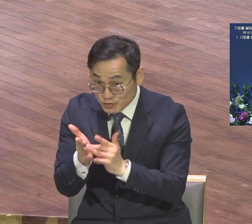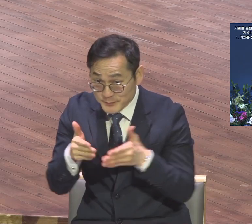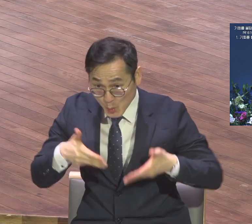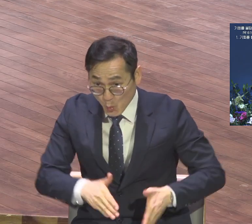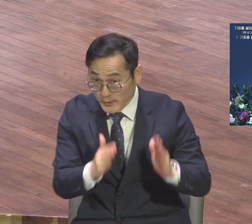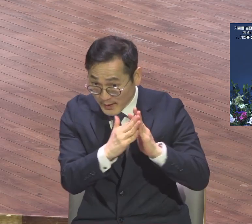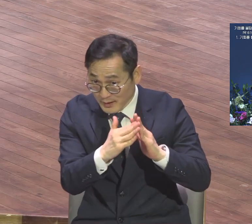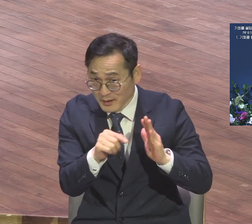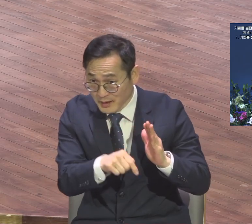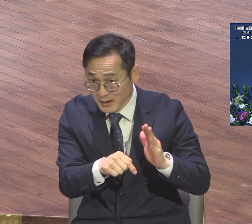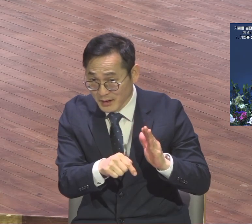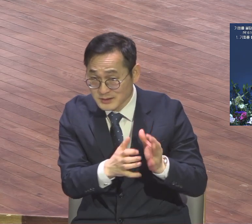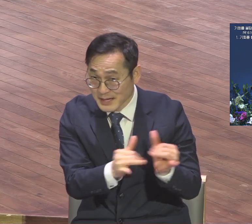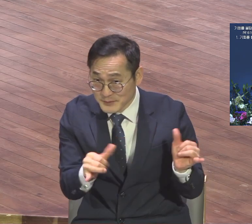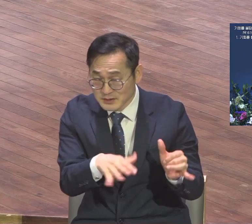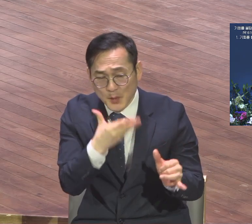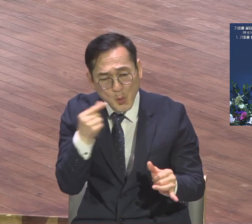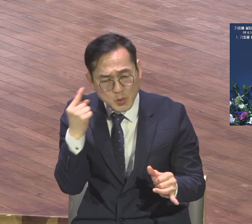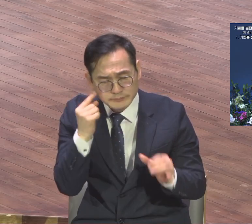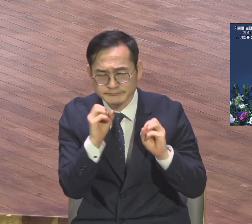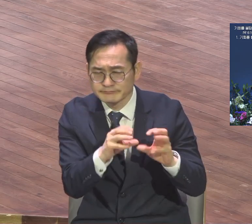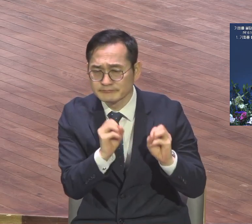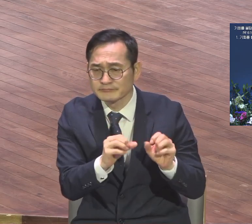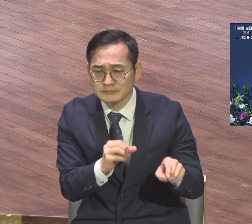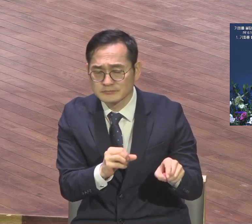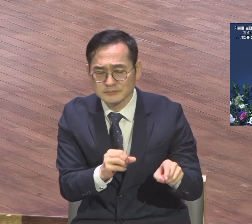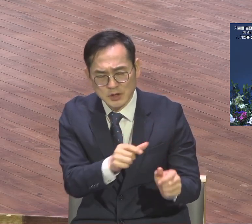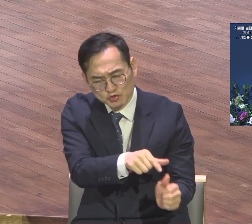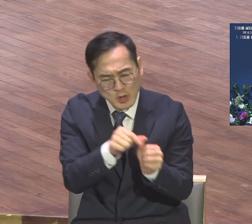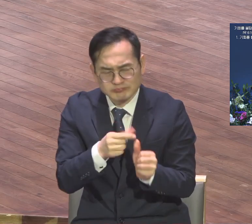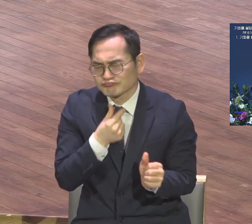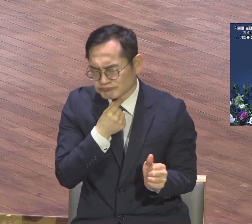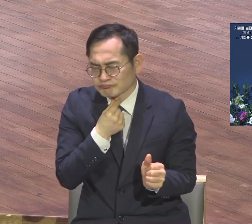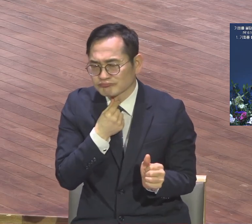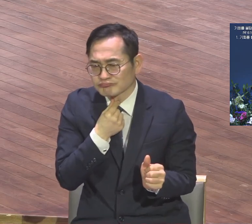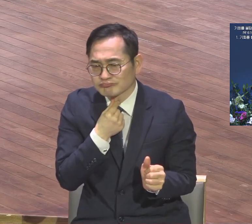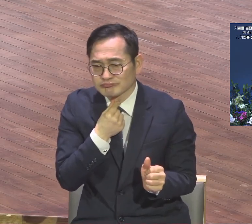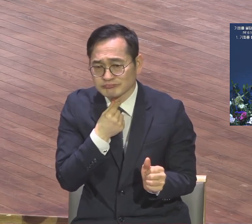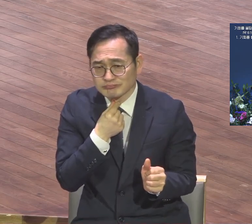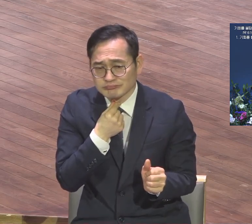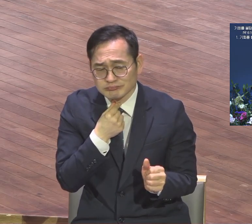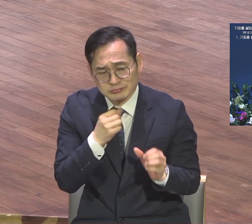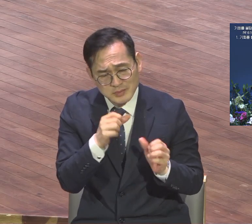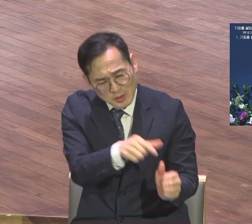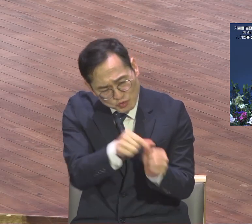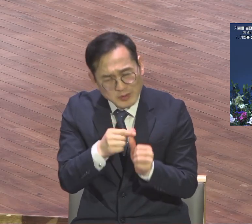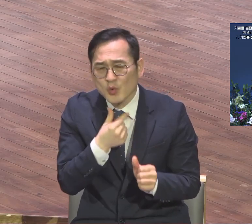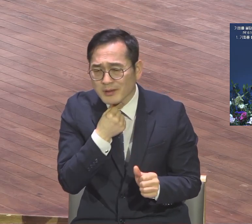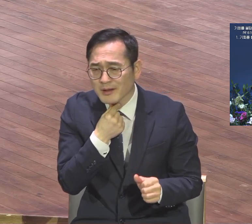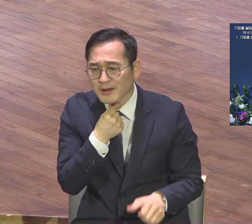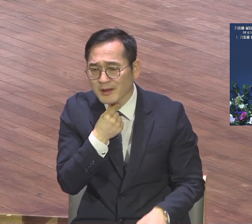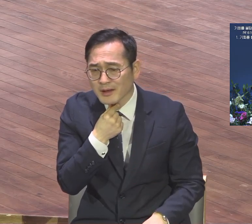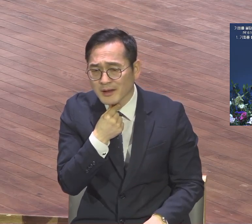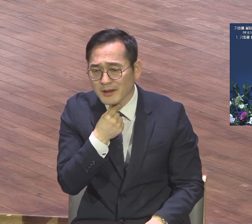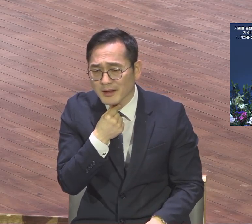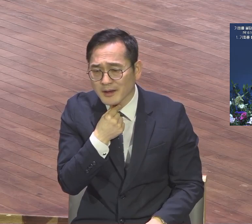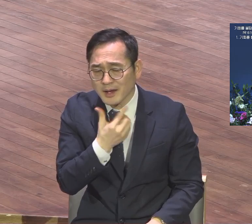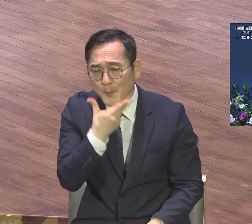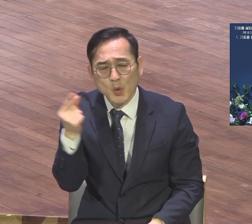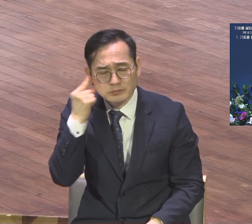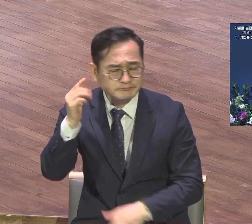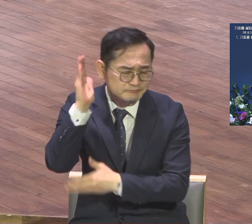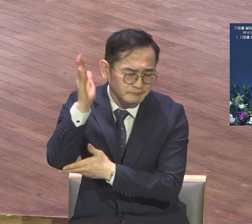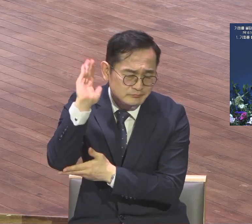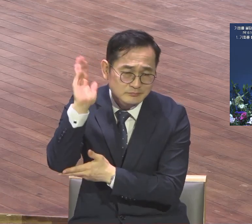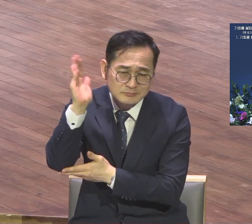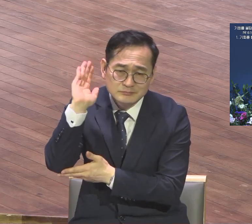고향 사람들도 분명히 복음을 들어서 참된 구원을 받기를 원해서 가신 거예요. 천국 복음을 증거해서